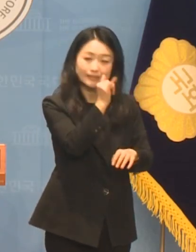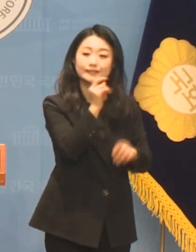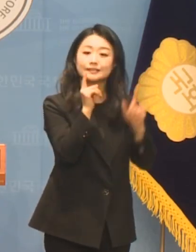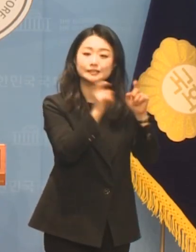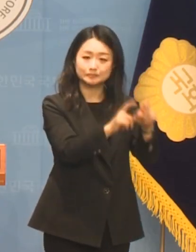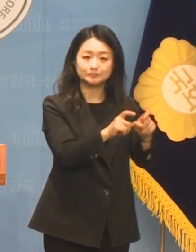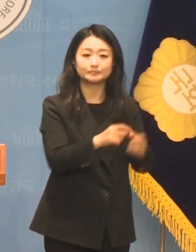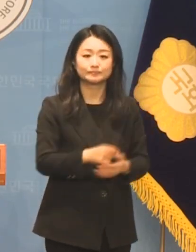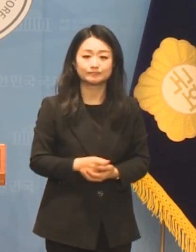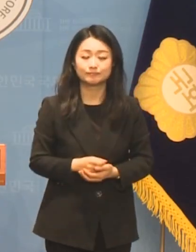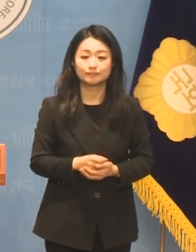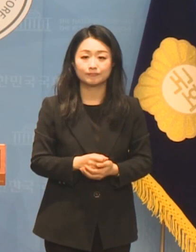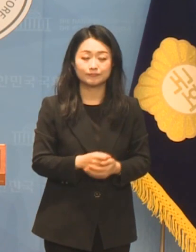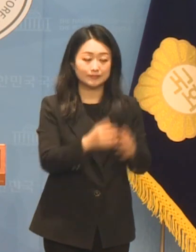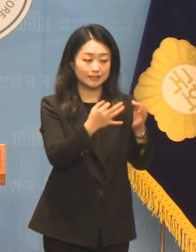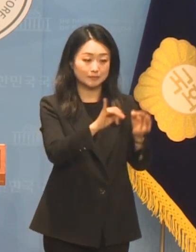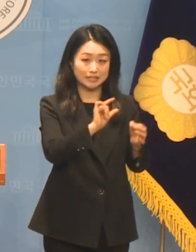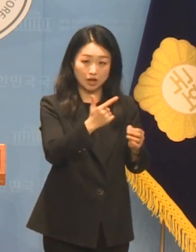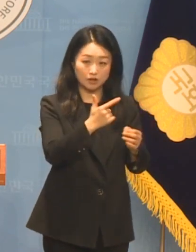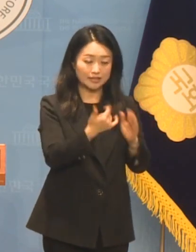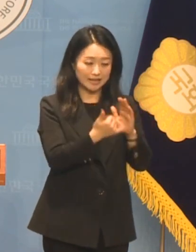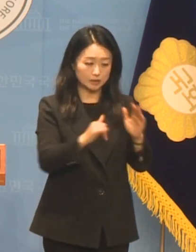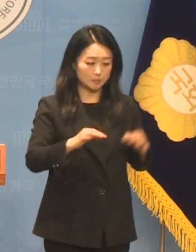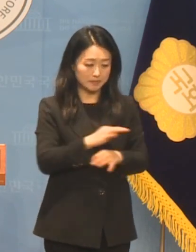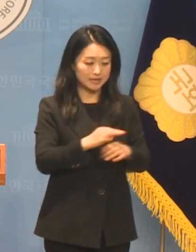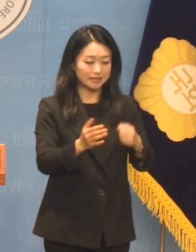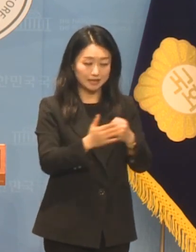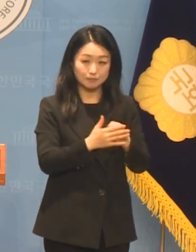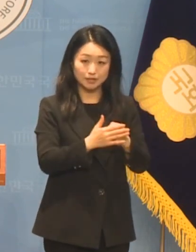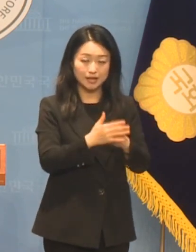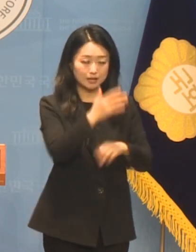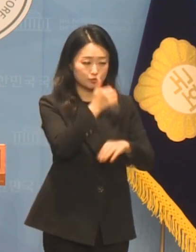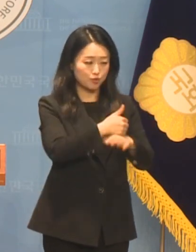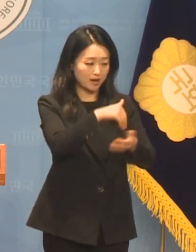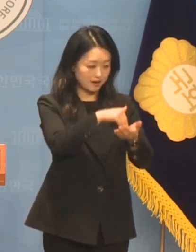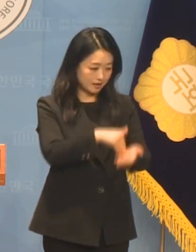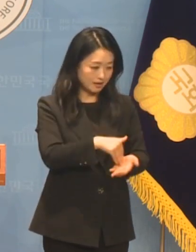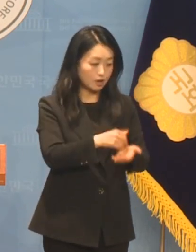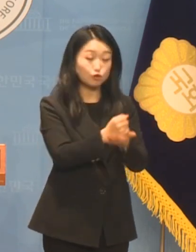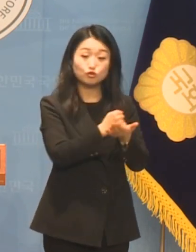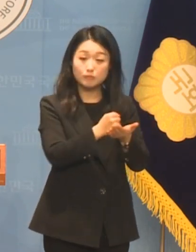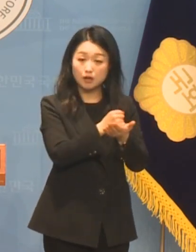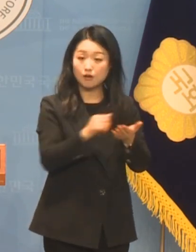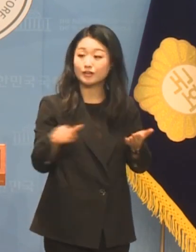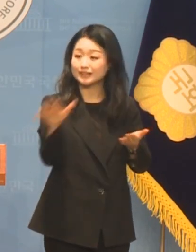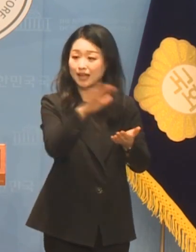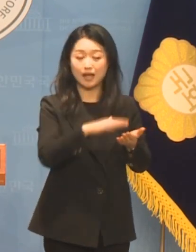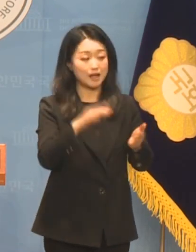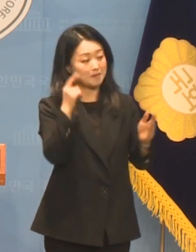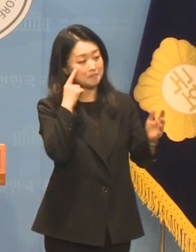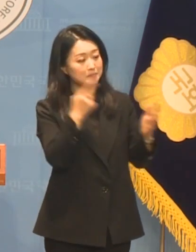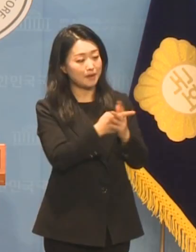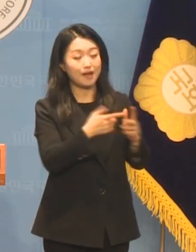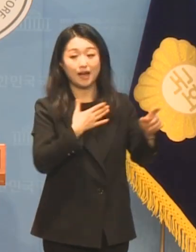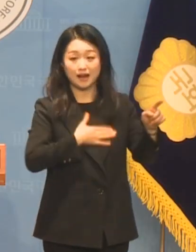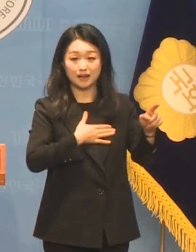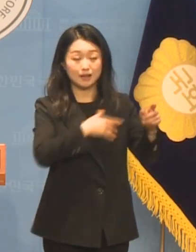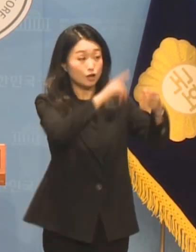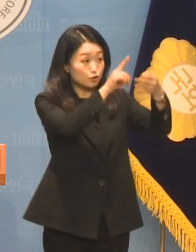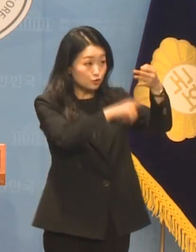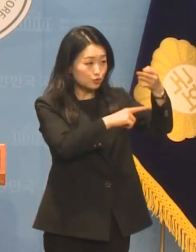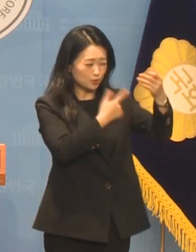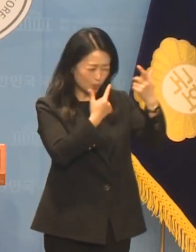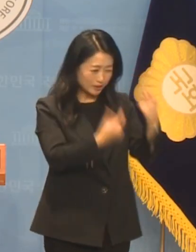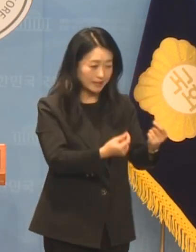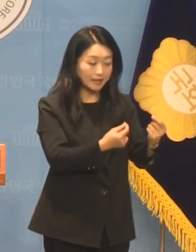의심스럽습니다. 본인과 가족 비리로 언젠가 단죄받아야 할 운명임은 윤석열과 판박이입니다.